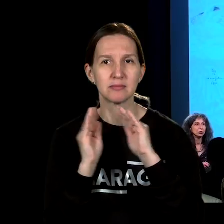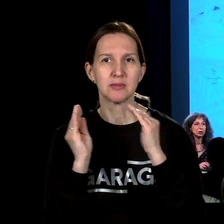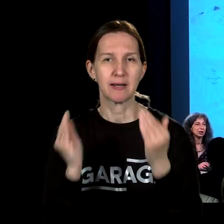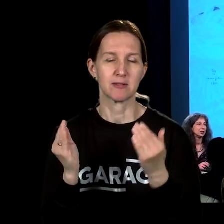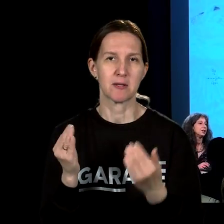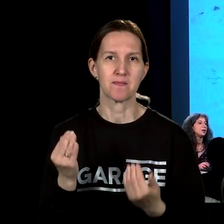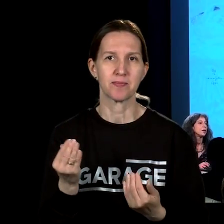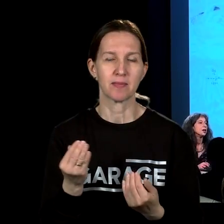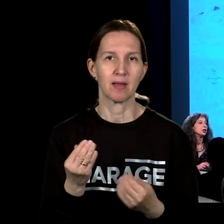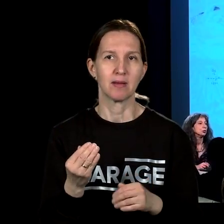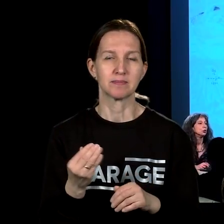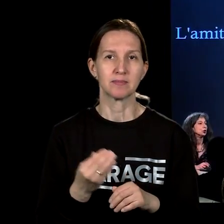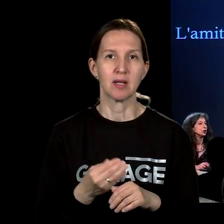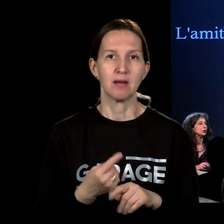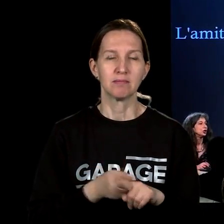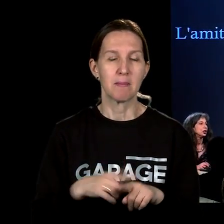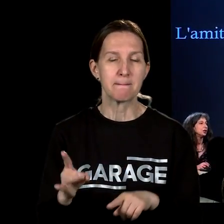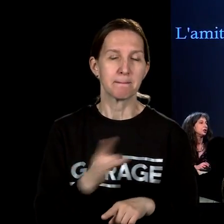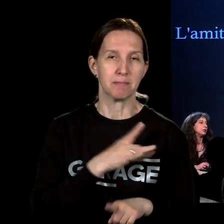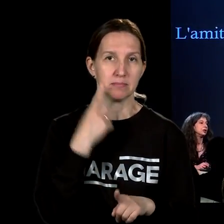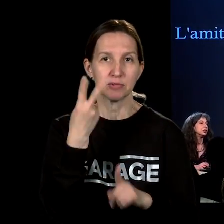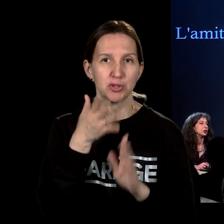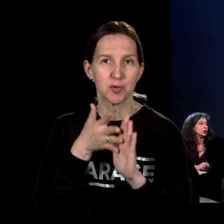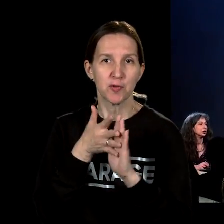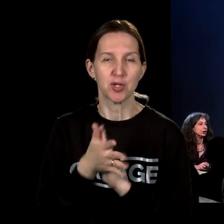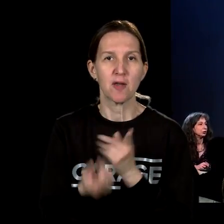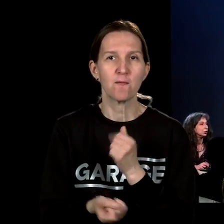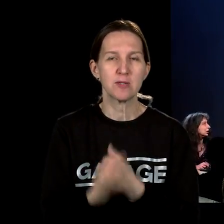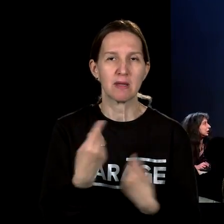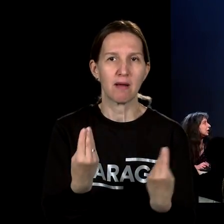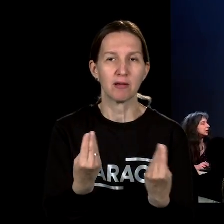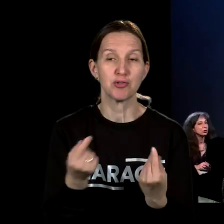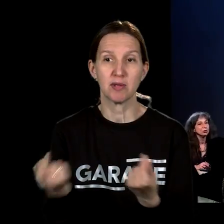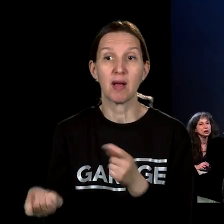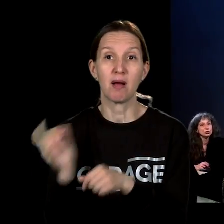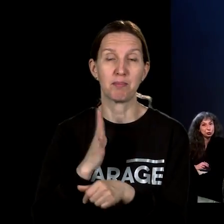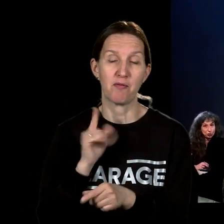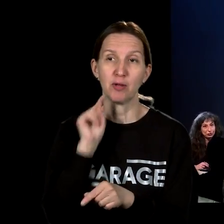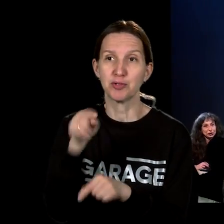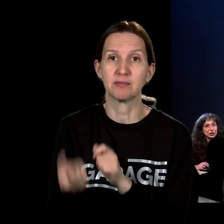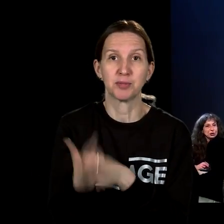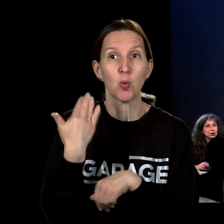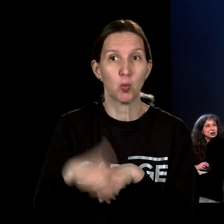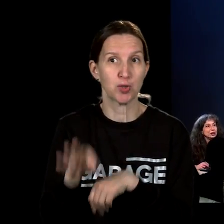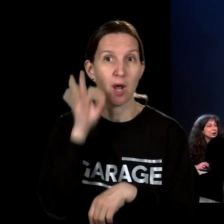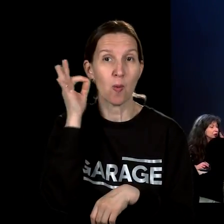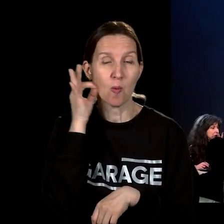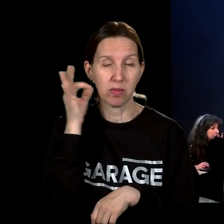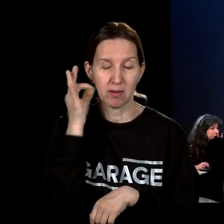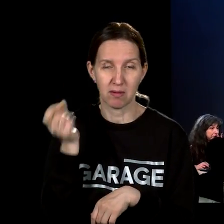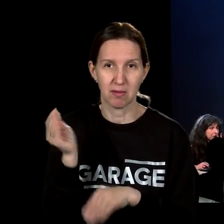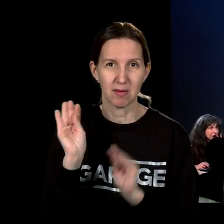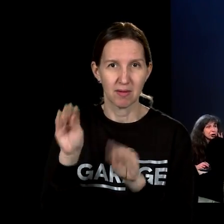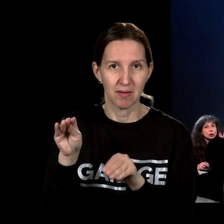вот бесплотное касание, жемчужное свечение, там возникающие эти самые котики, и огромный уже возникающий интерес